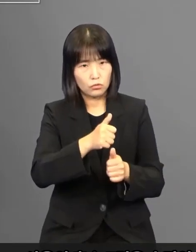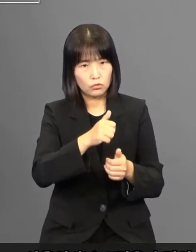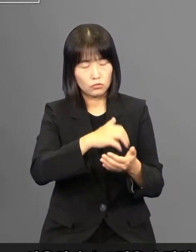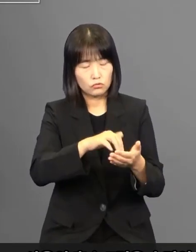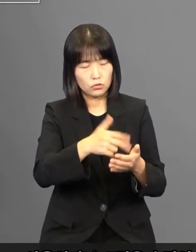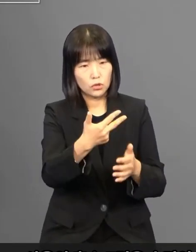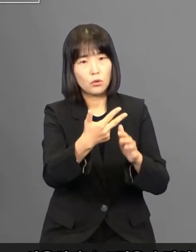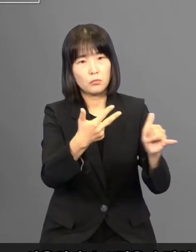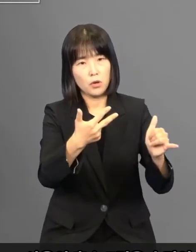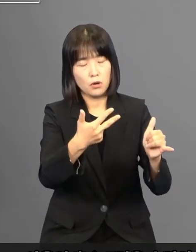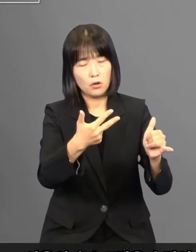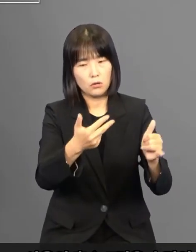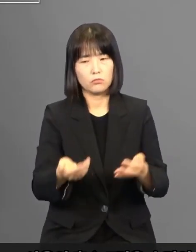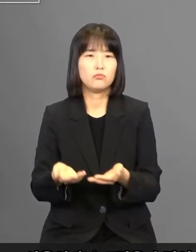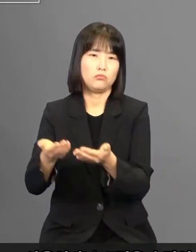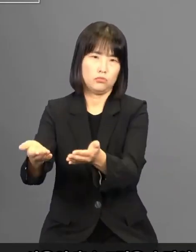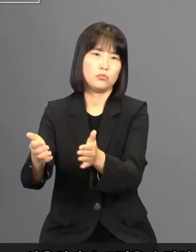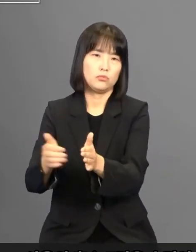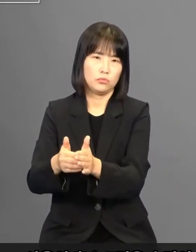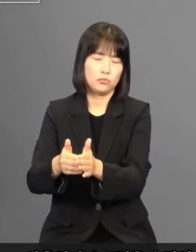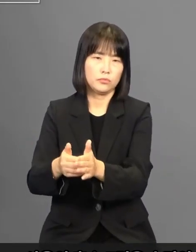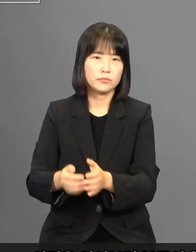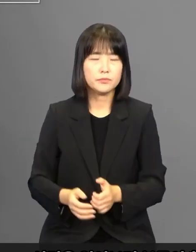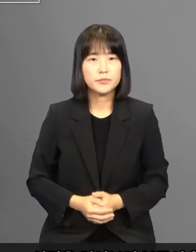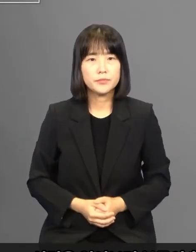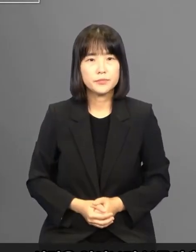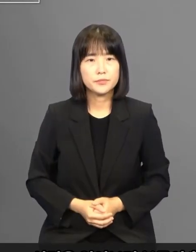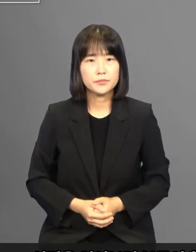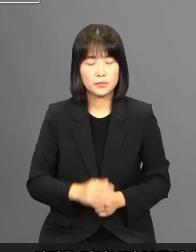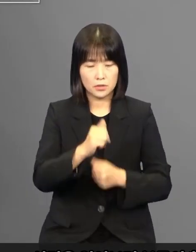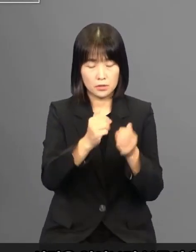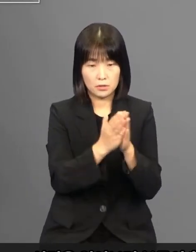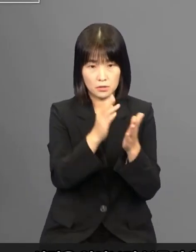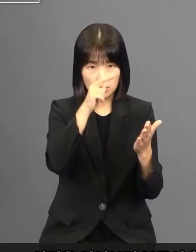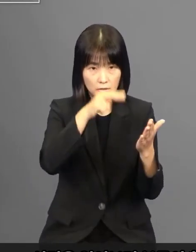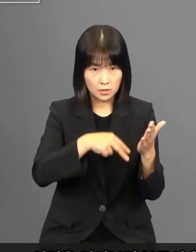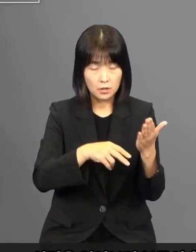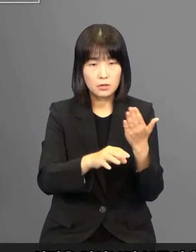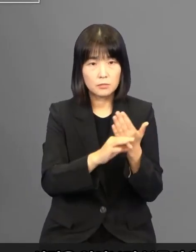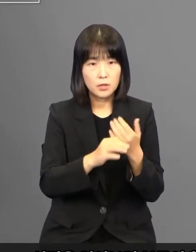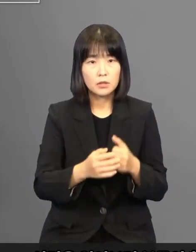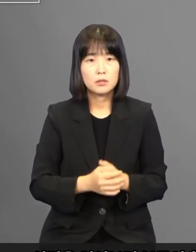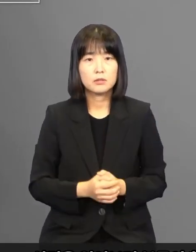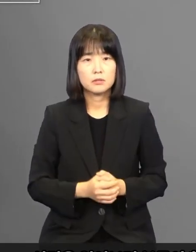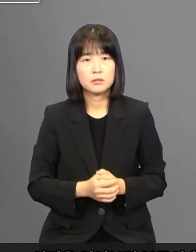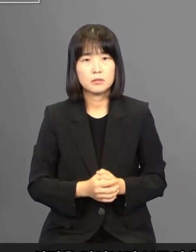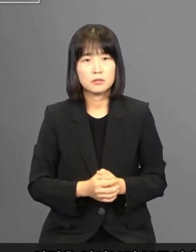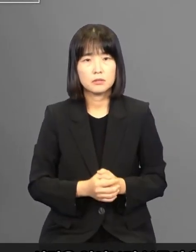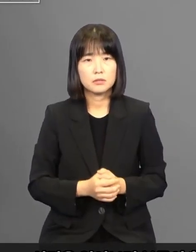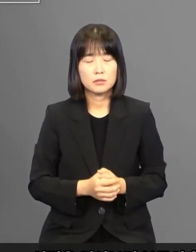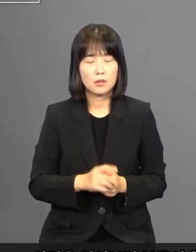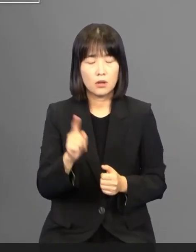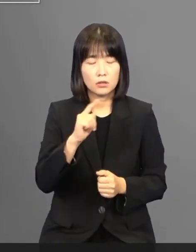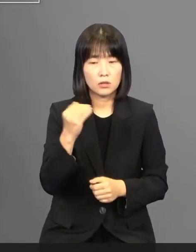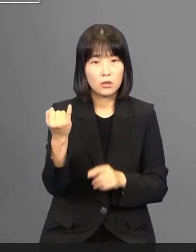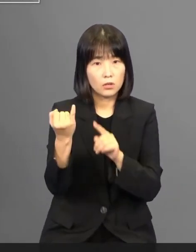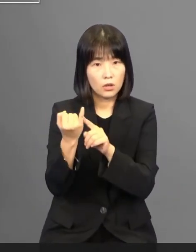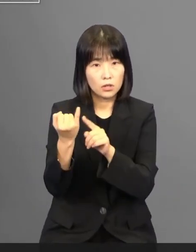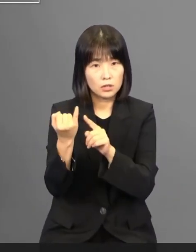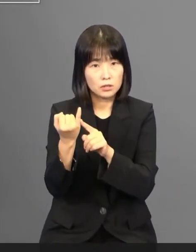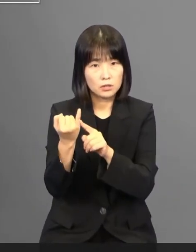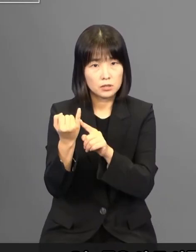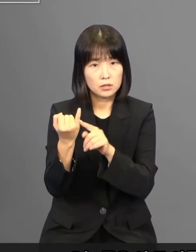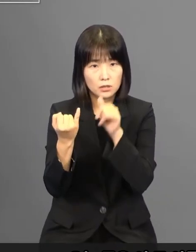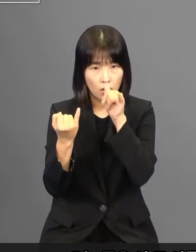속죄의 제물로 처형할 수밖에 없었던 것이죠. 성경을 읽어보면 본문이 한 여인에게 포커스를 맞추게 됩니다.